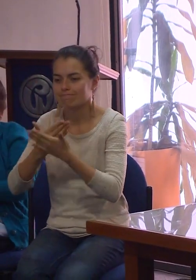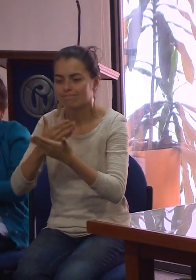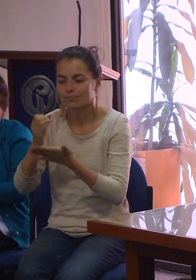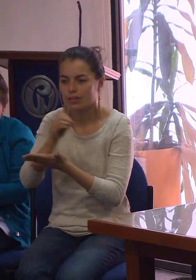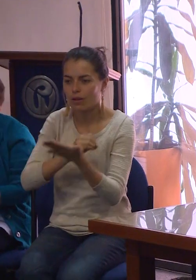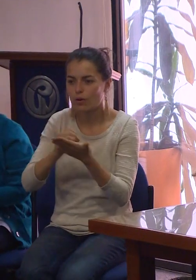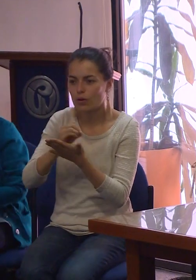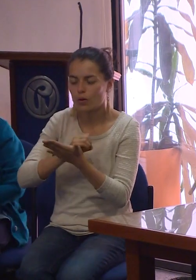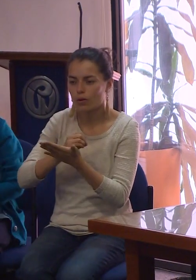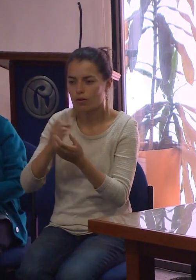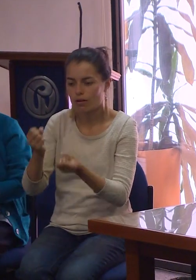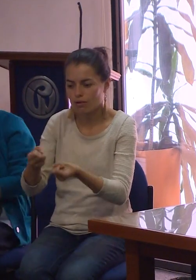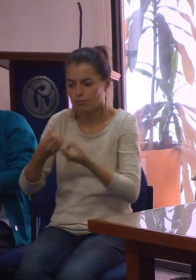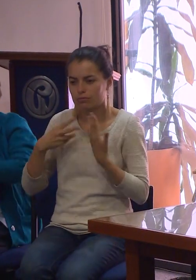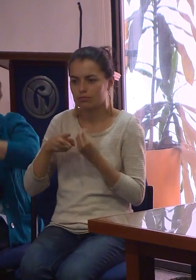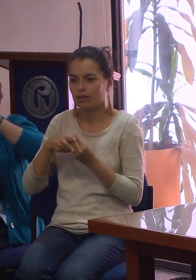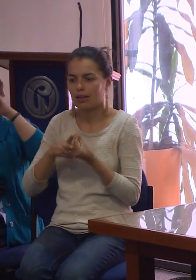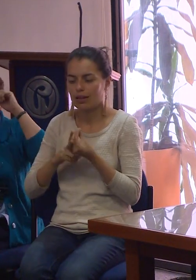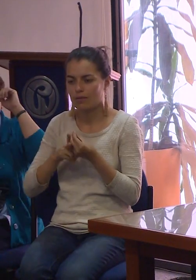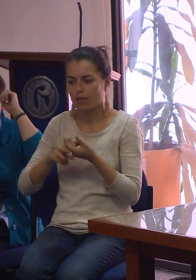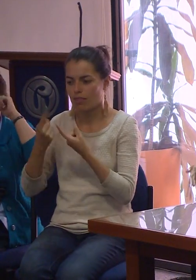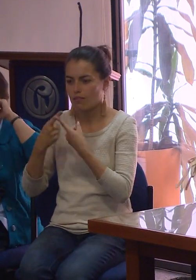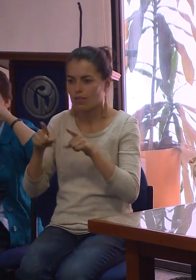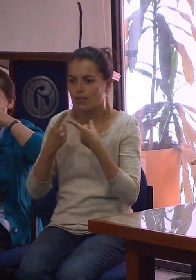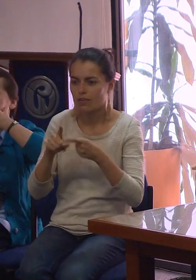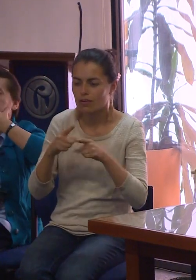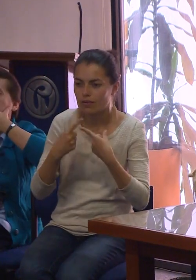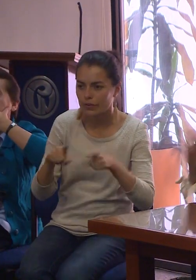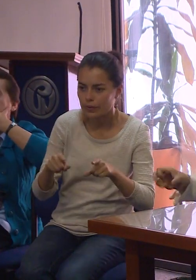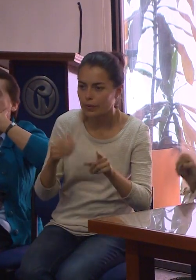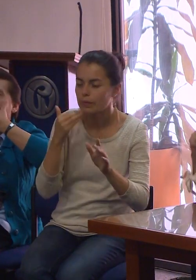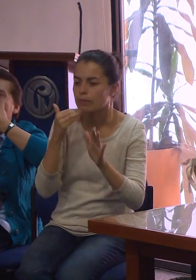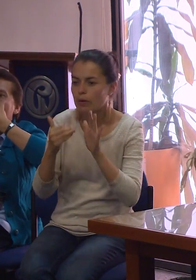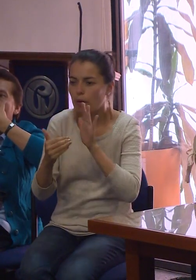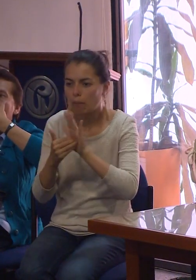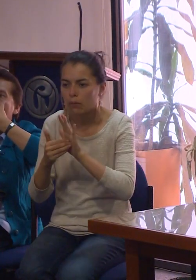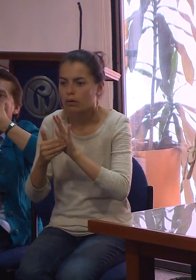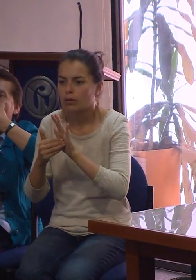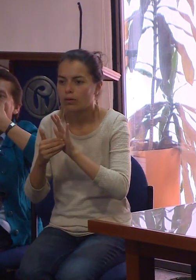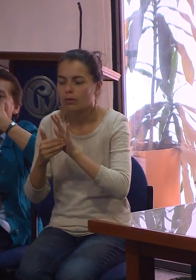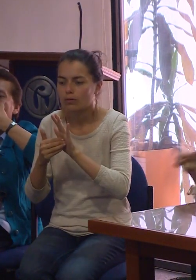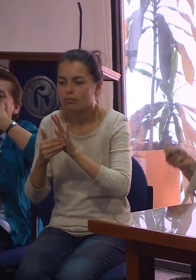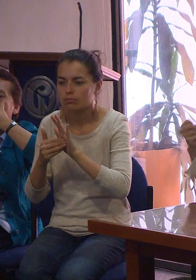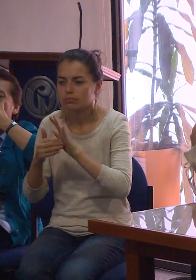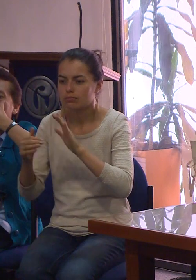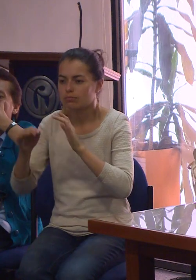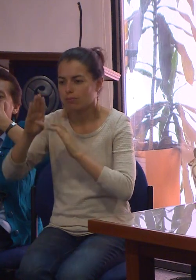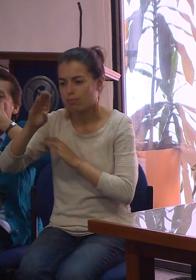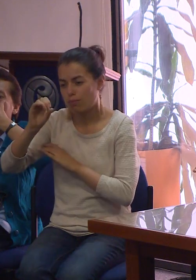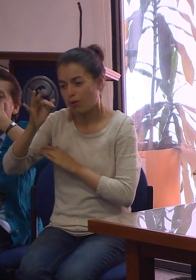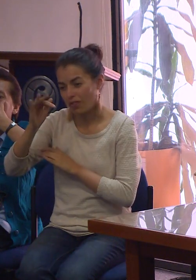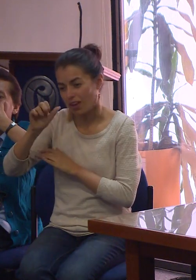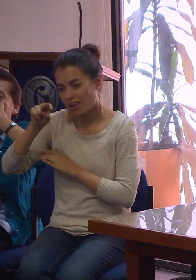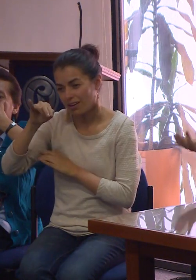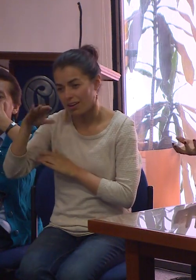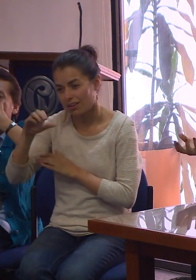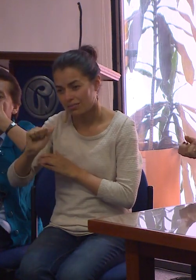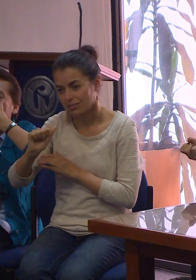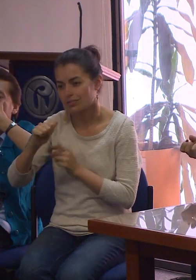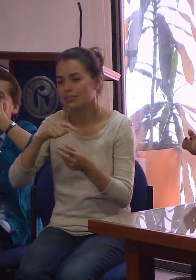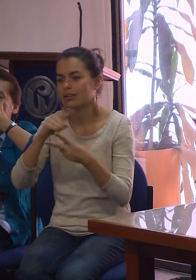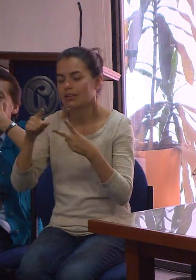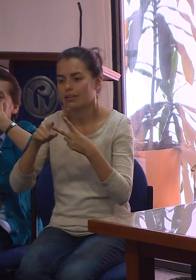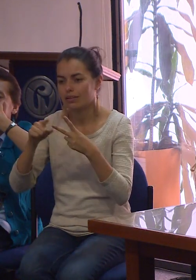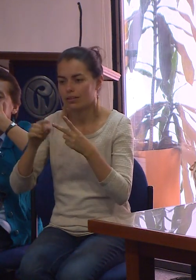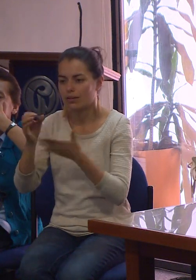para conocer los territorios desde diferentes índoles, desde la botánica, desde la limnología, desde diferentes